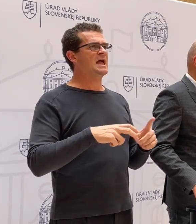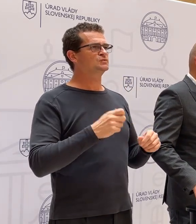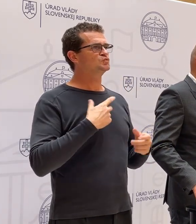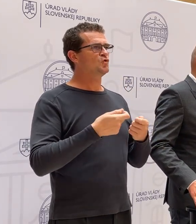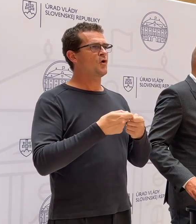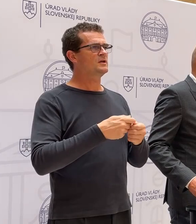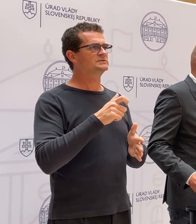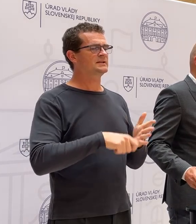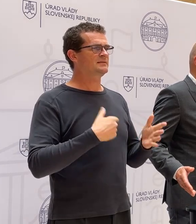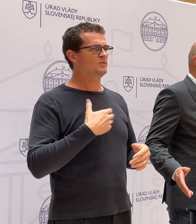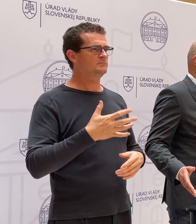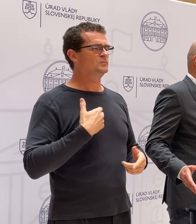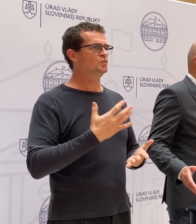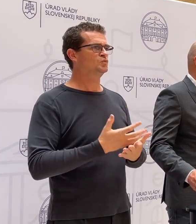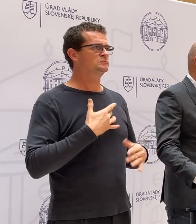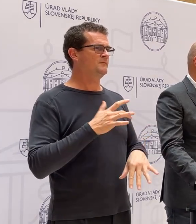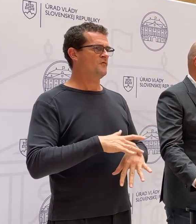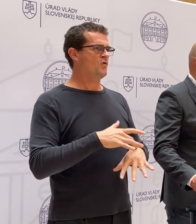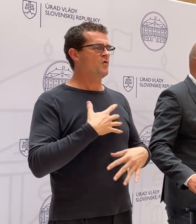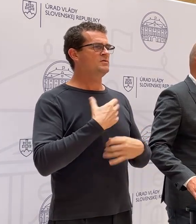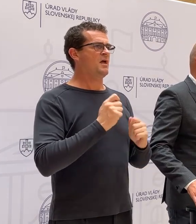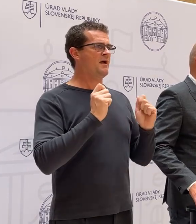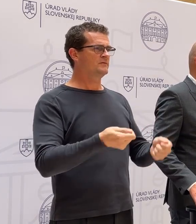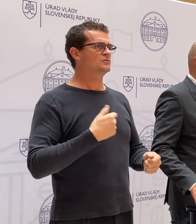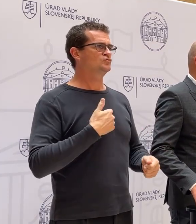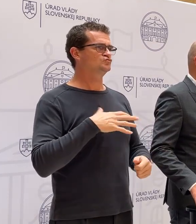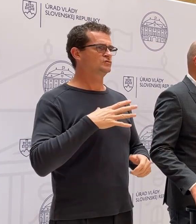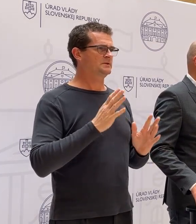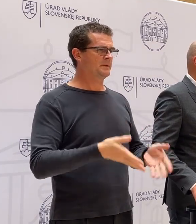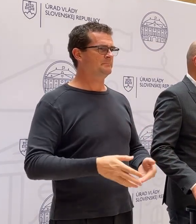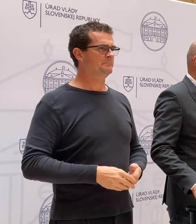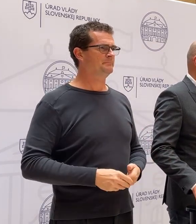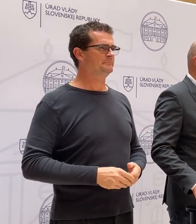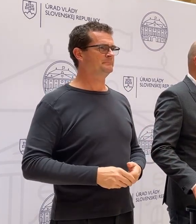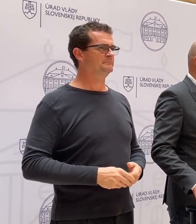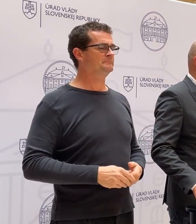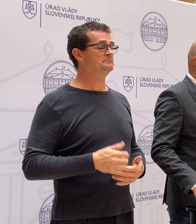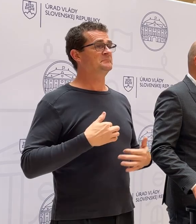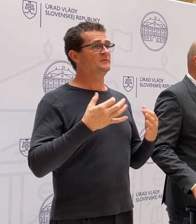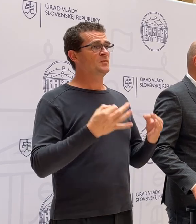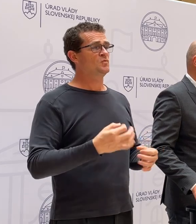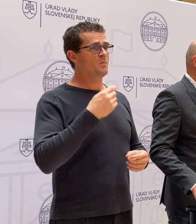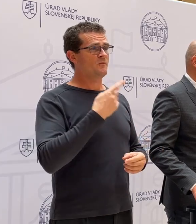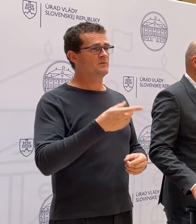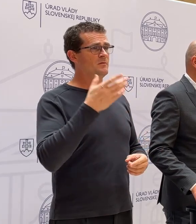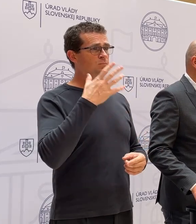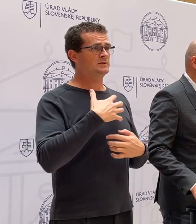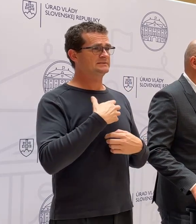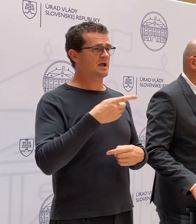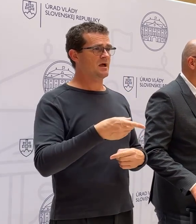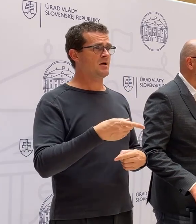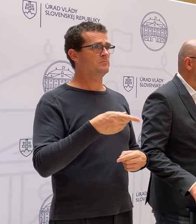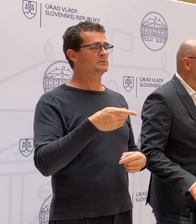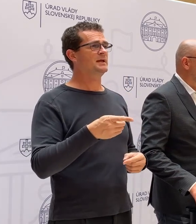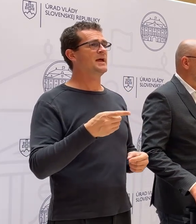je koaličná strana, čiže my už máme tú voľnosť navrhnúť, čo uznáme za vhodné. Tak zjednodušne znamená to, že budete sa teda snažiť, aby z